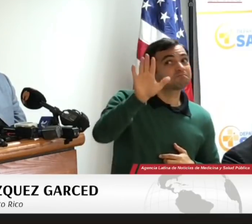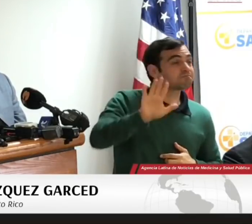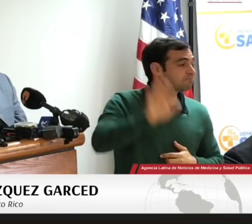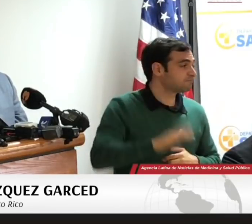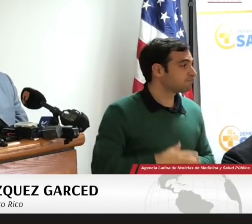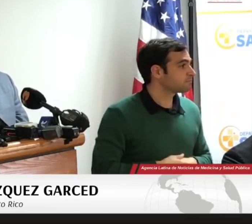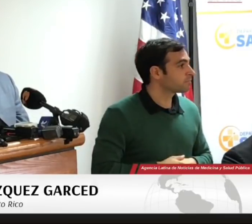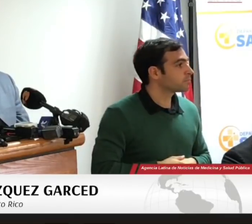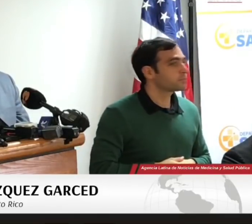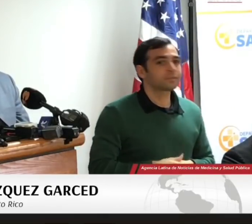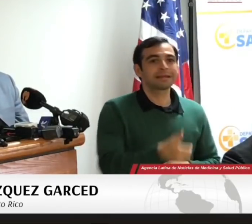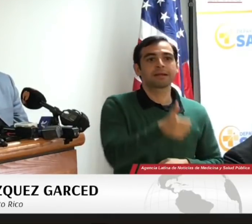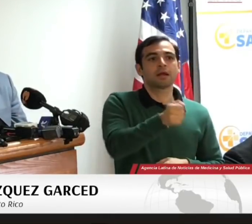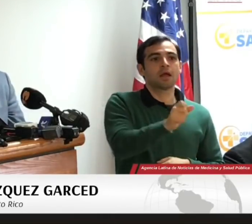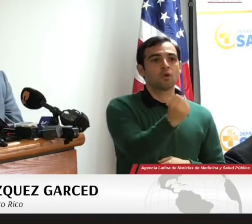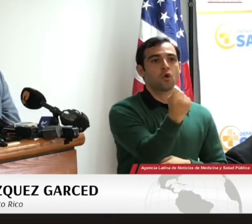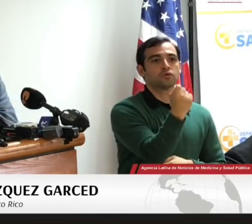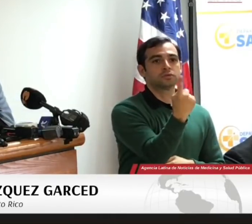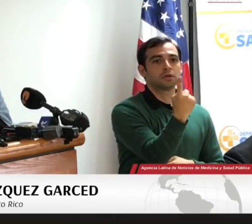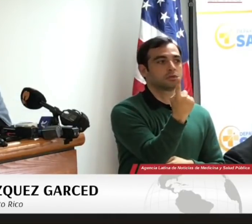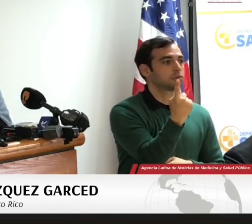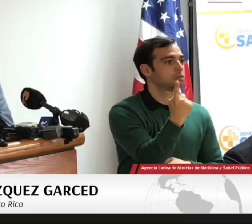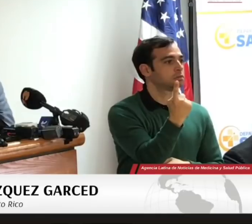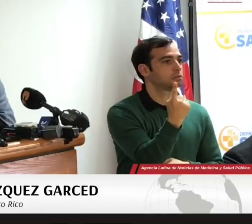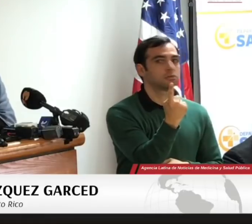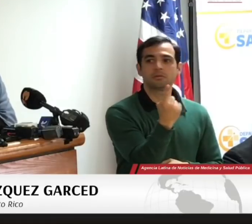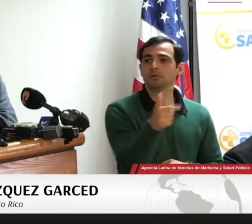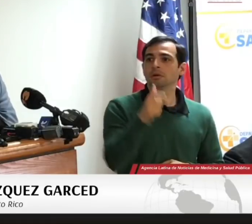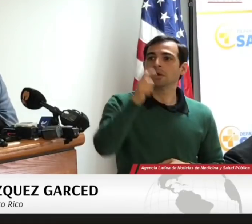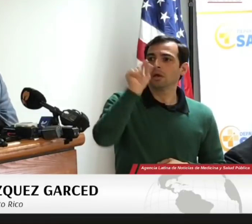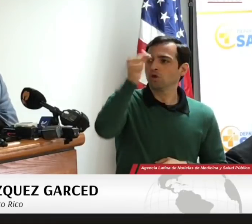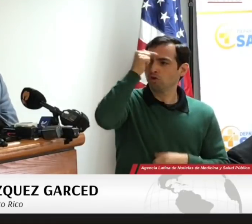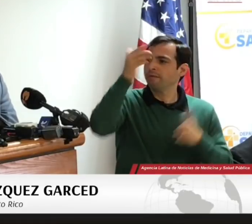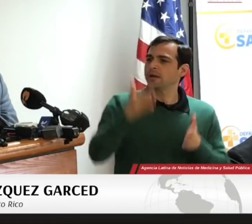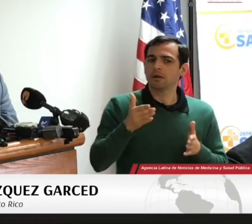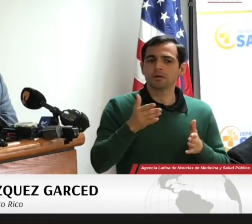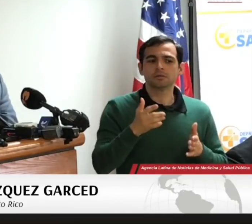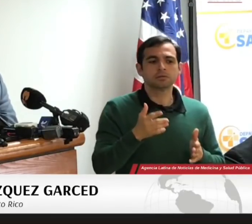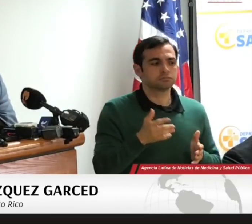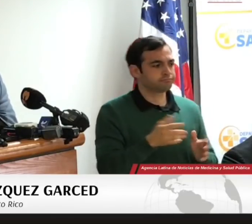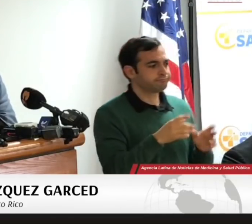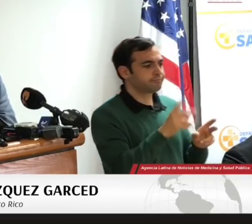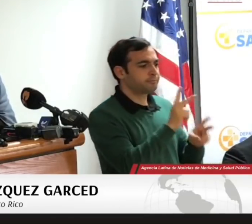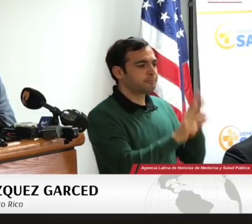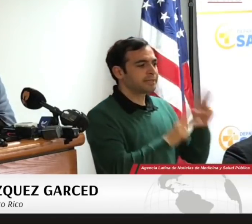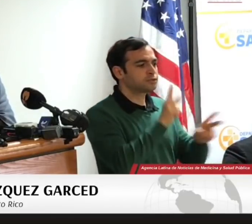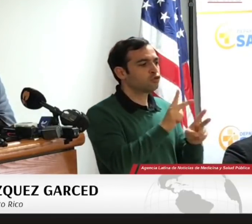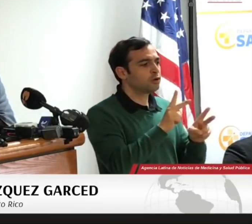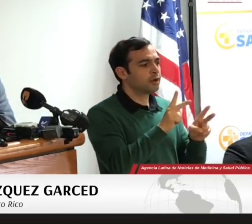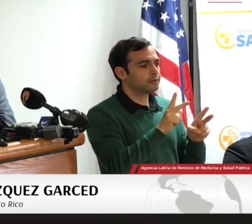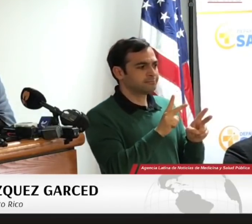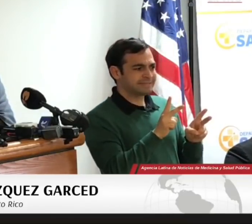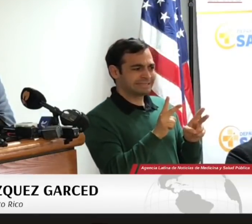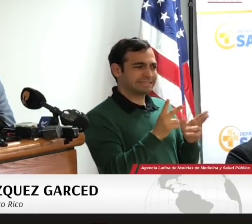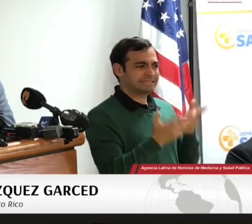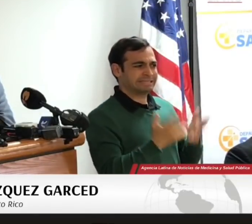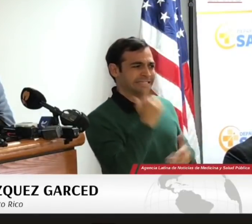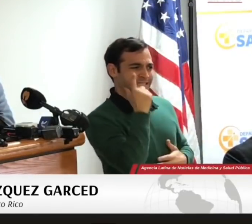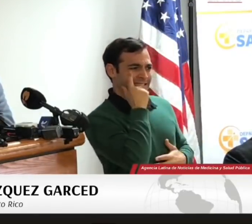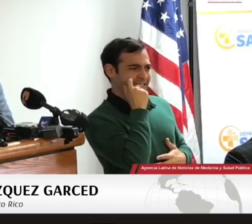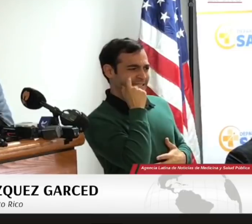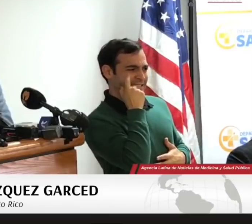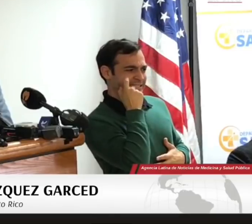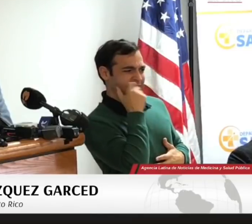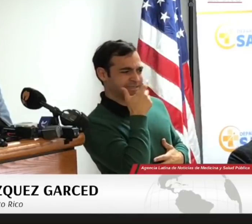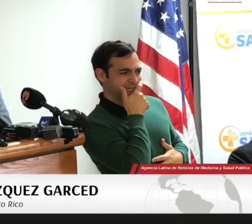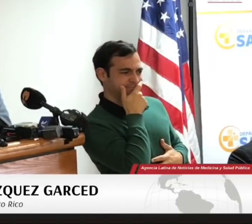inicio. Gobernadora, buenos días. ¿Cuál es el número actual de sospechosos? Porque de casos sospechosos, porque esta mañana hubo una